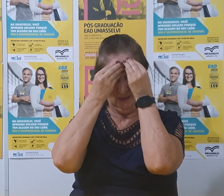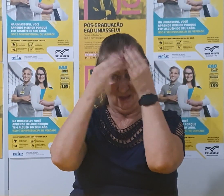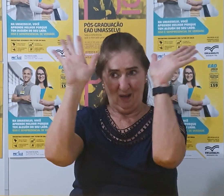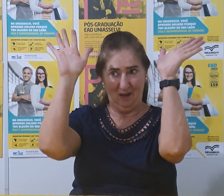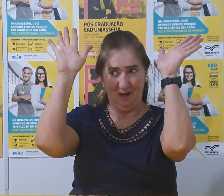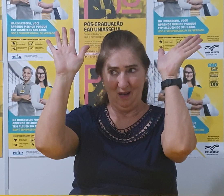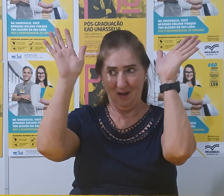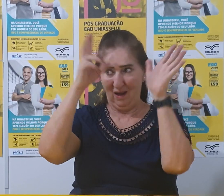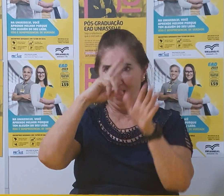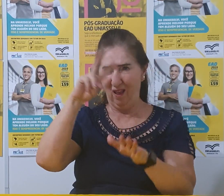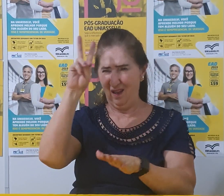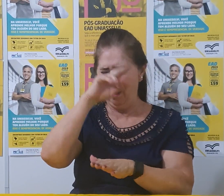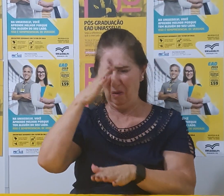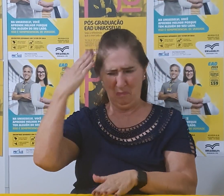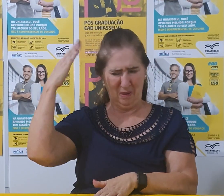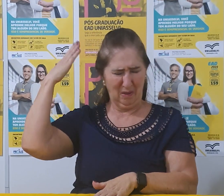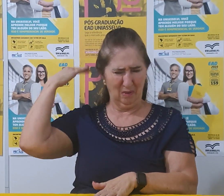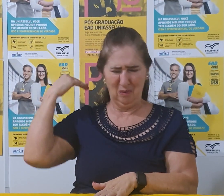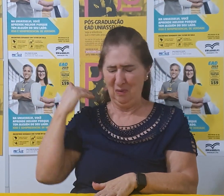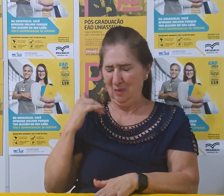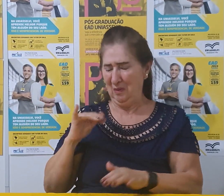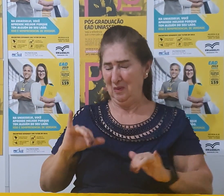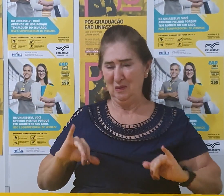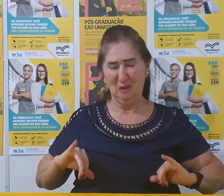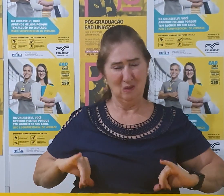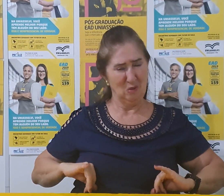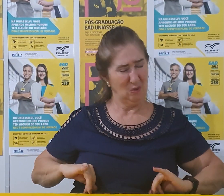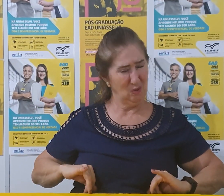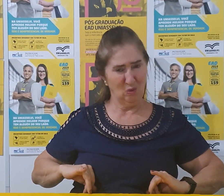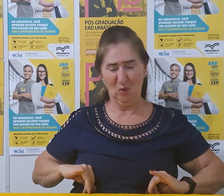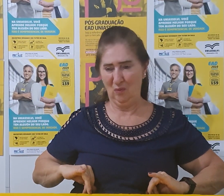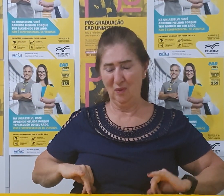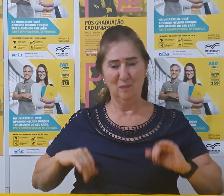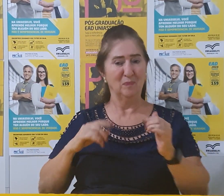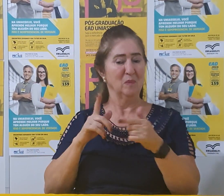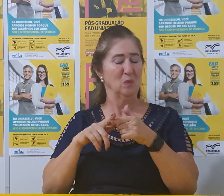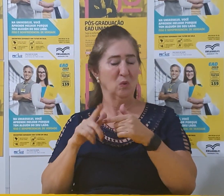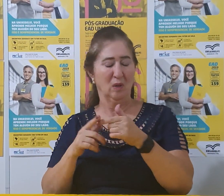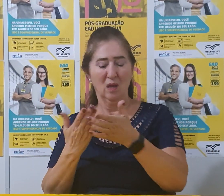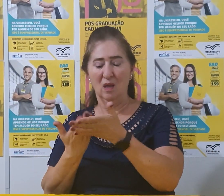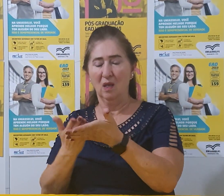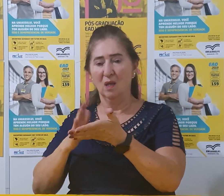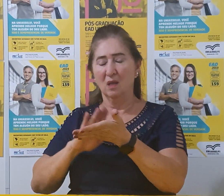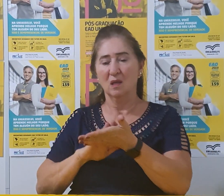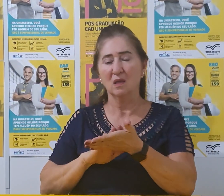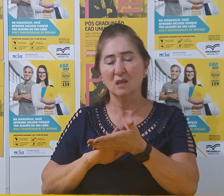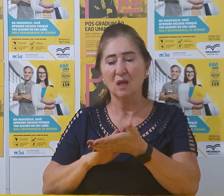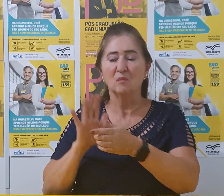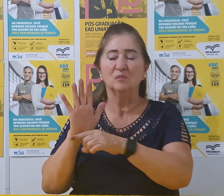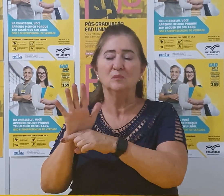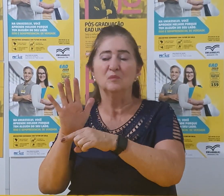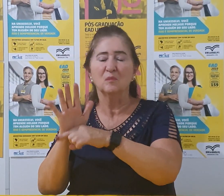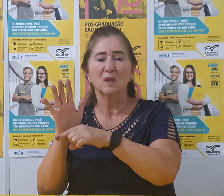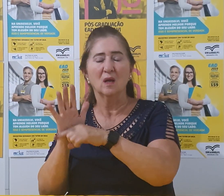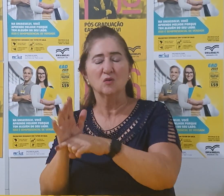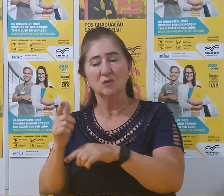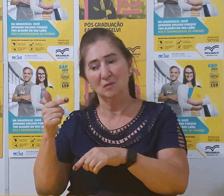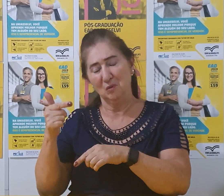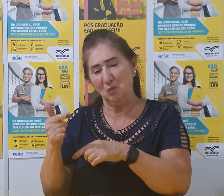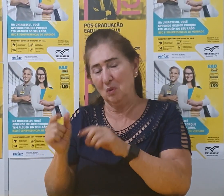muito sofrimento. O intérprete de Libras em sala de aula contribuiu e, segundo ele,